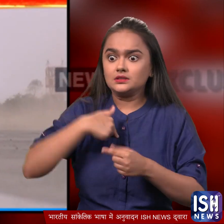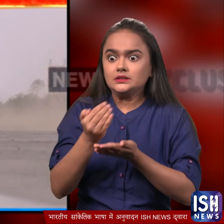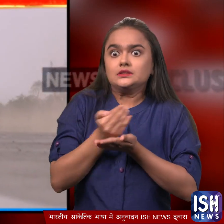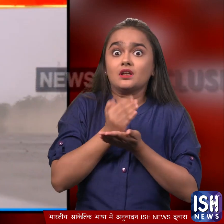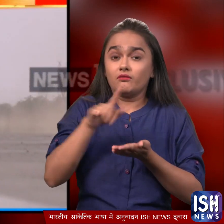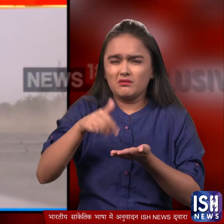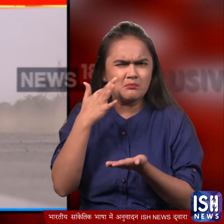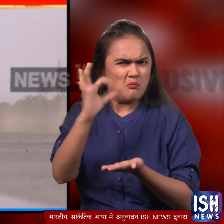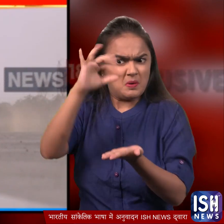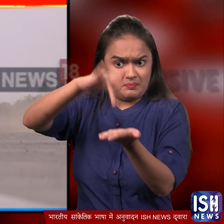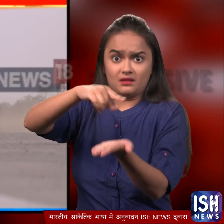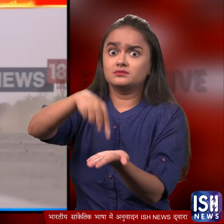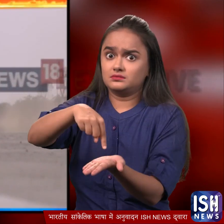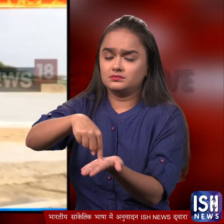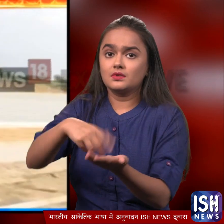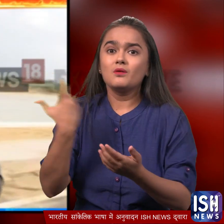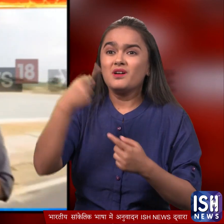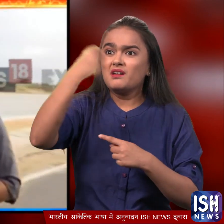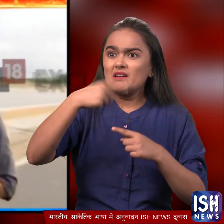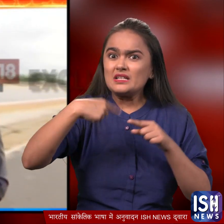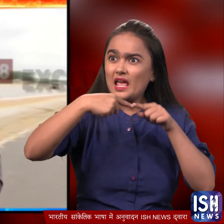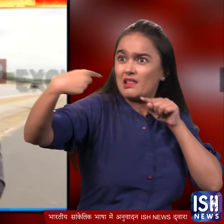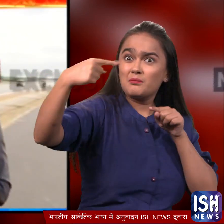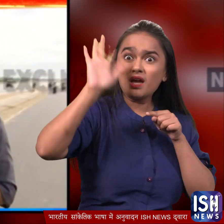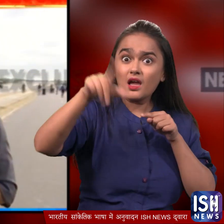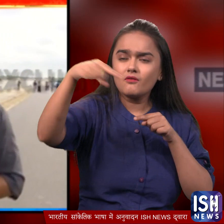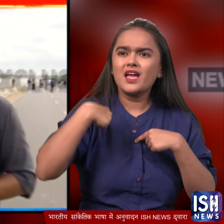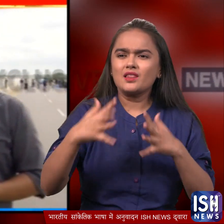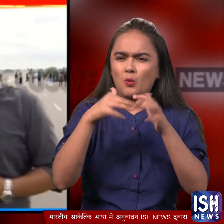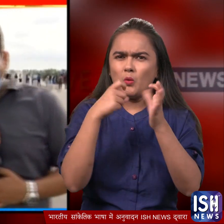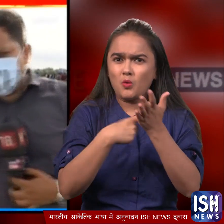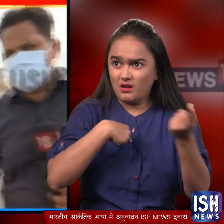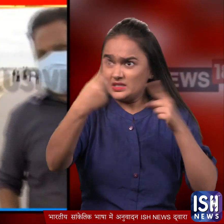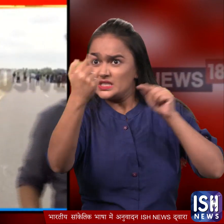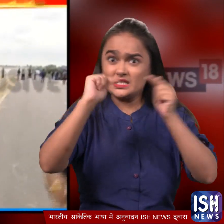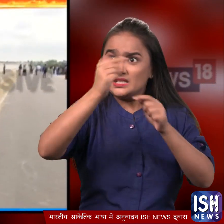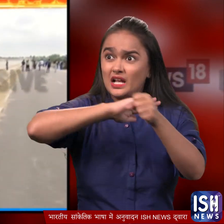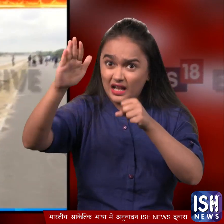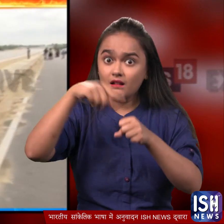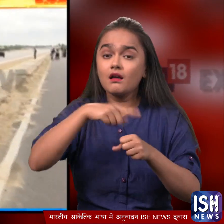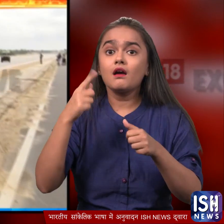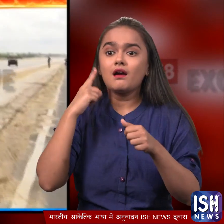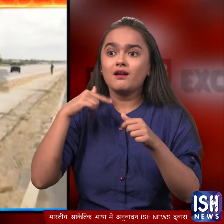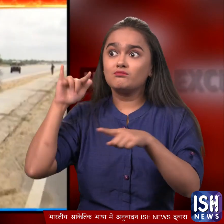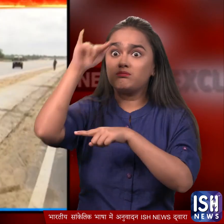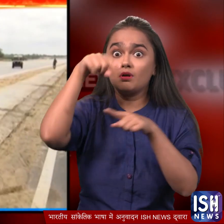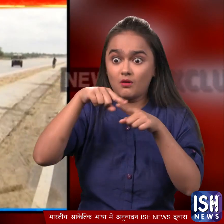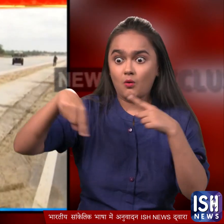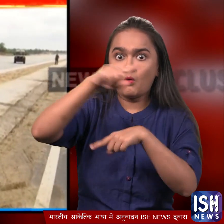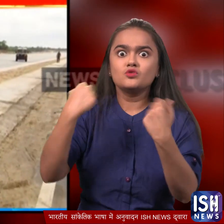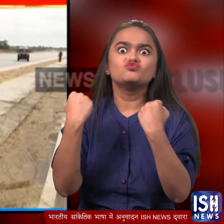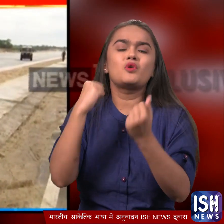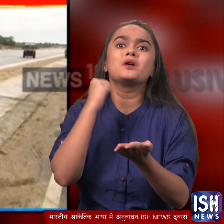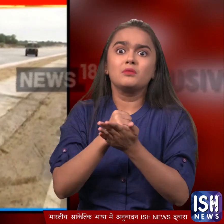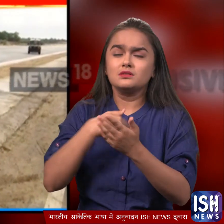सुरक्षा के लिहाज से भी काफी अहम माना जा रहा है। दुश्मन को, किसी भी देश को जंग में अगर घुटने पे लाना है तो उनकी एयरफोर्स को सबसे पहले